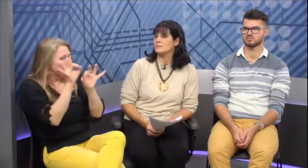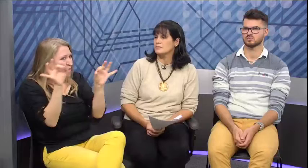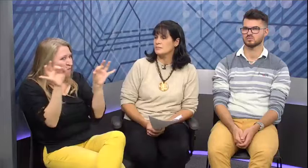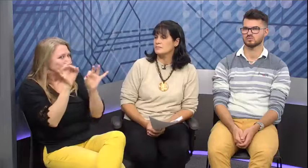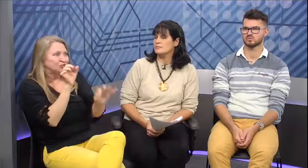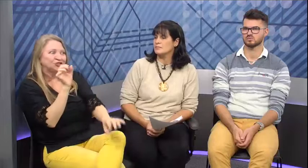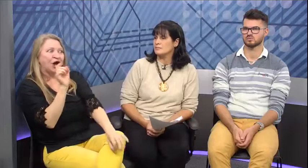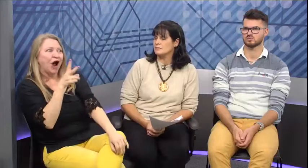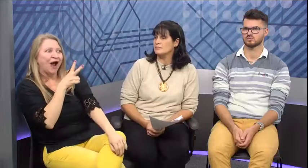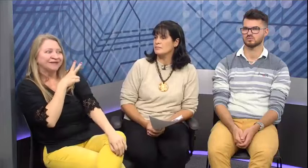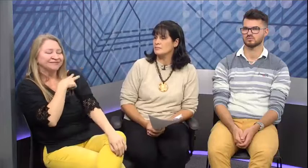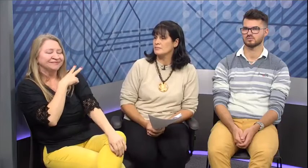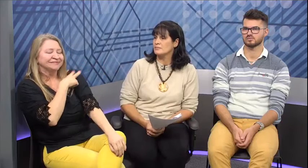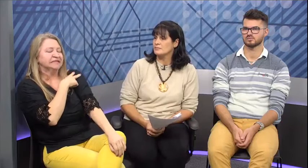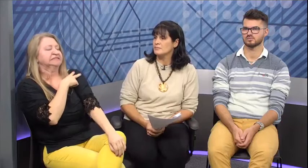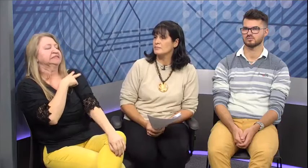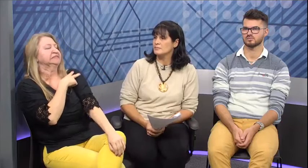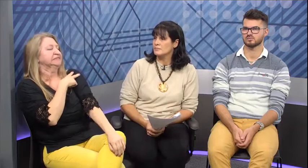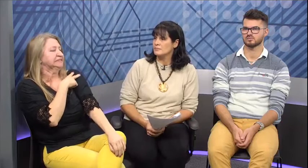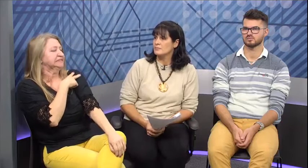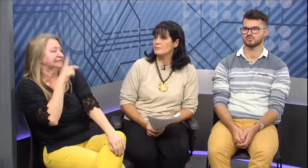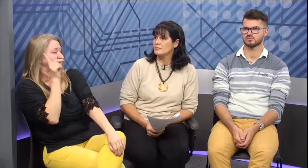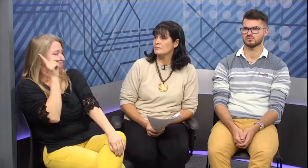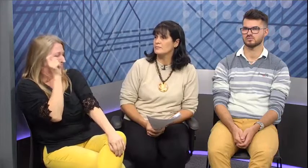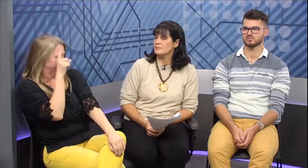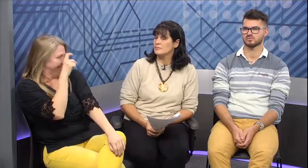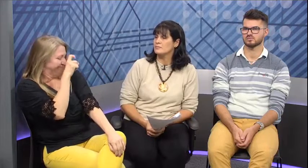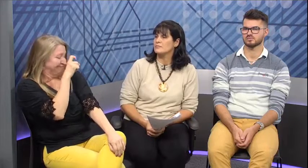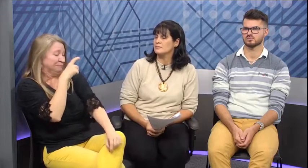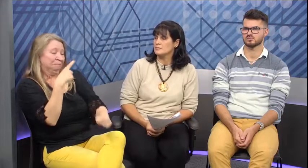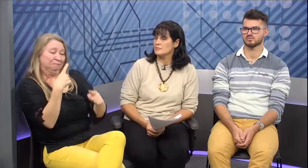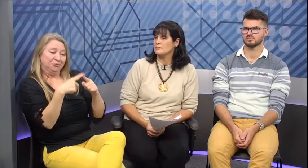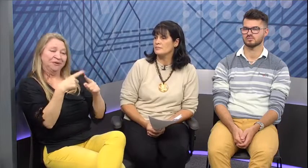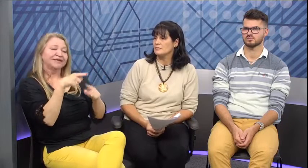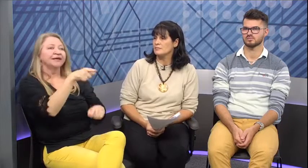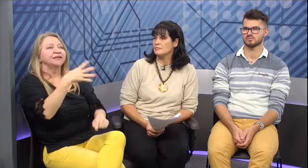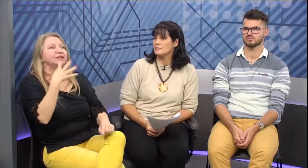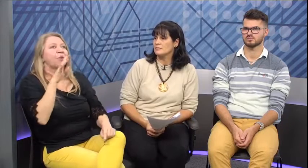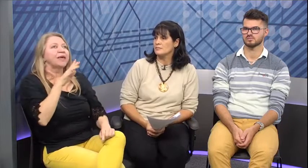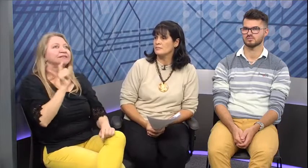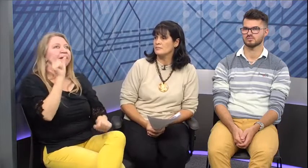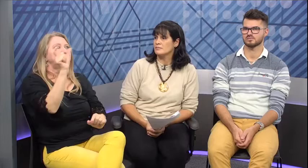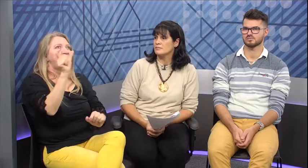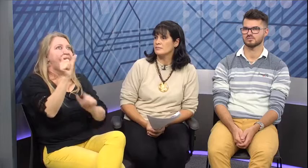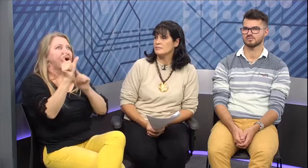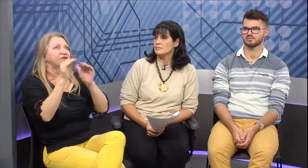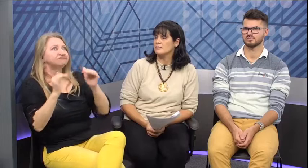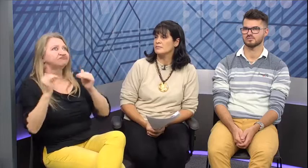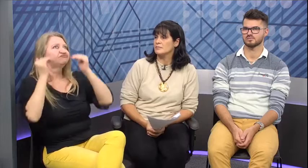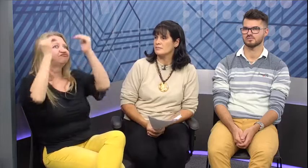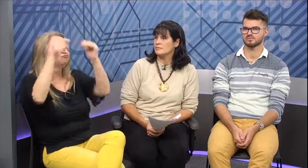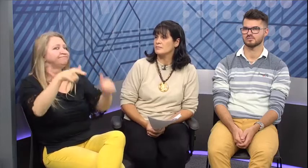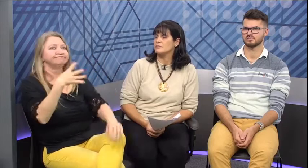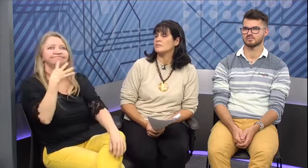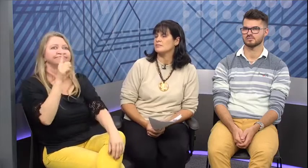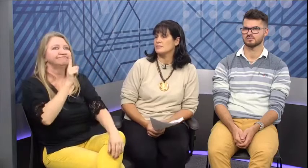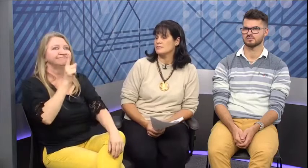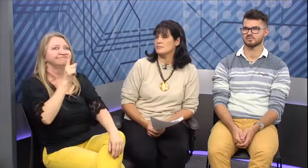para me acompanhar, né? E aí isso para mim seria uma grande dificuldade, né? E aí, o intérprete que